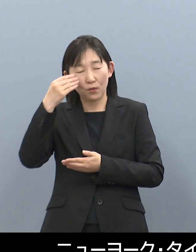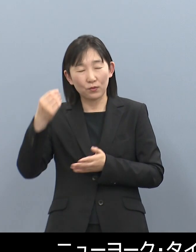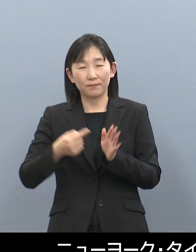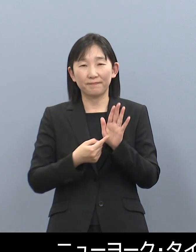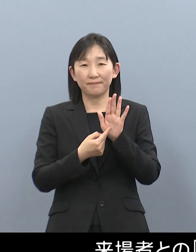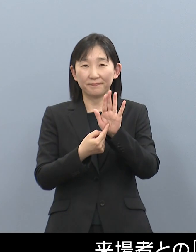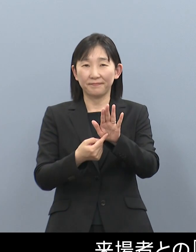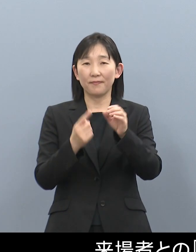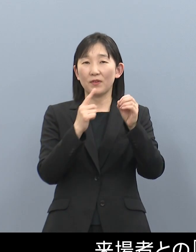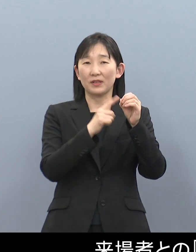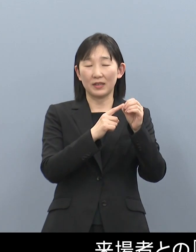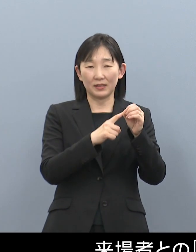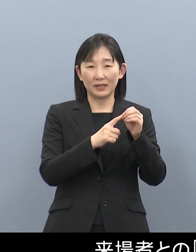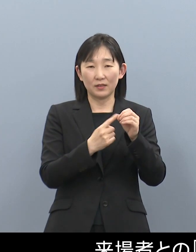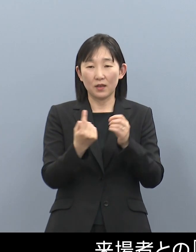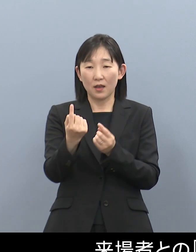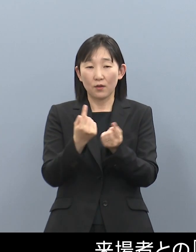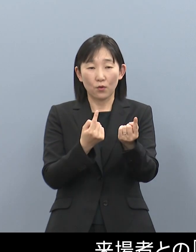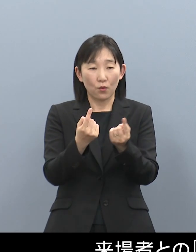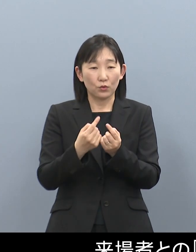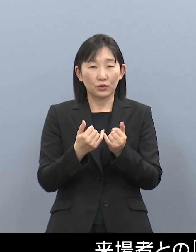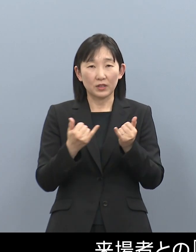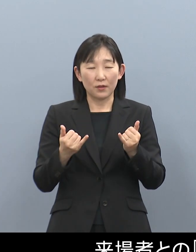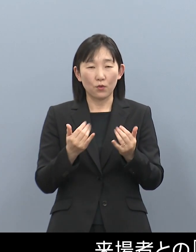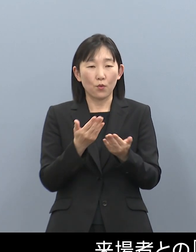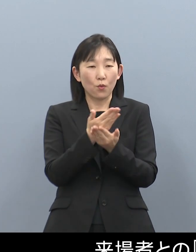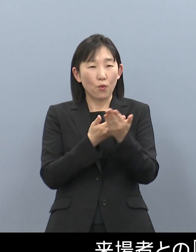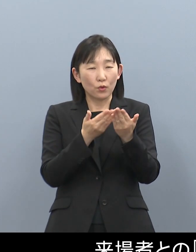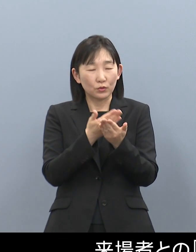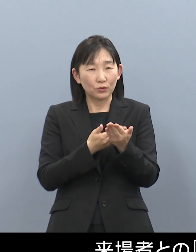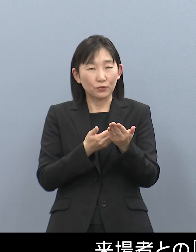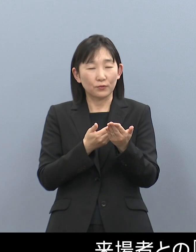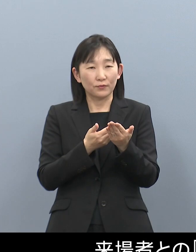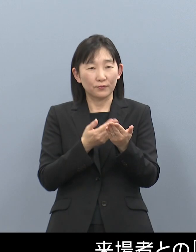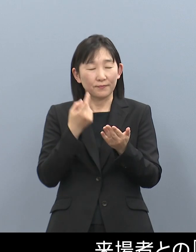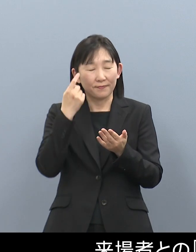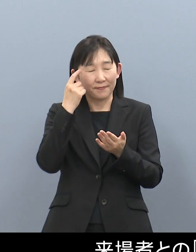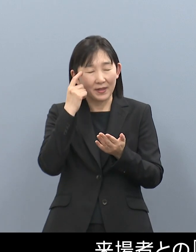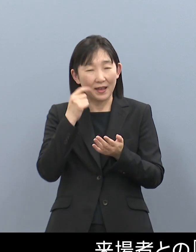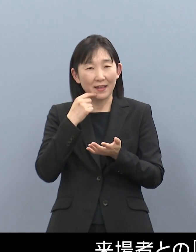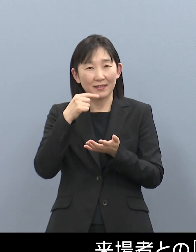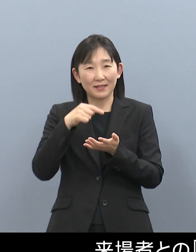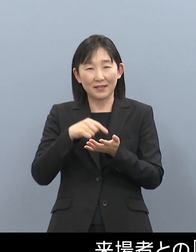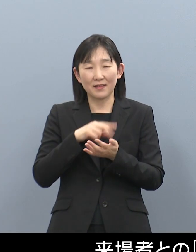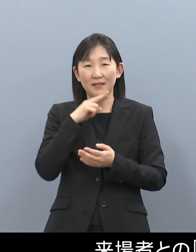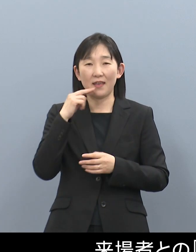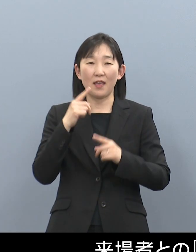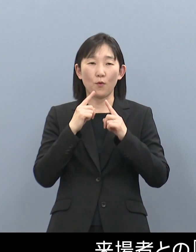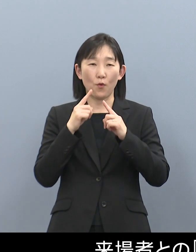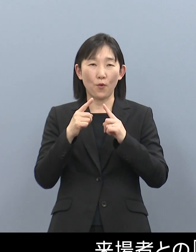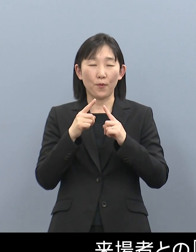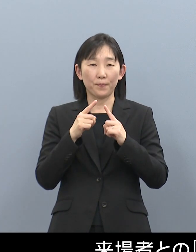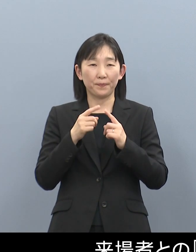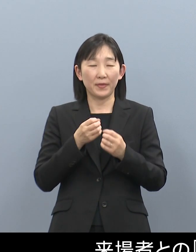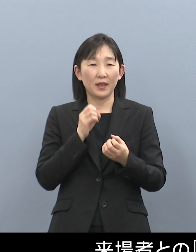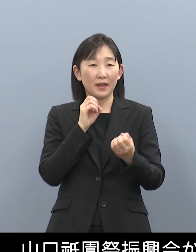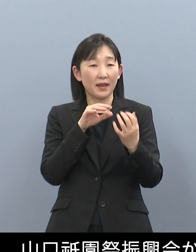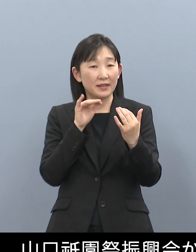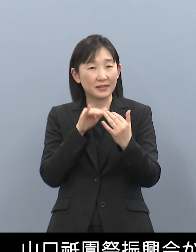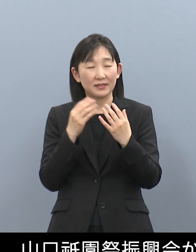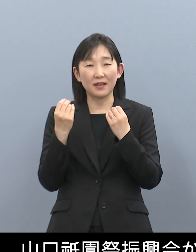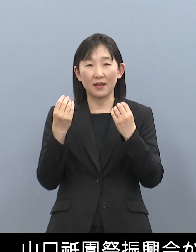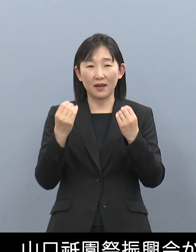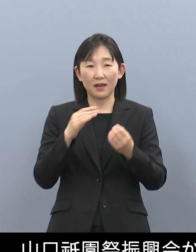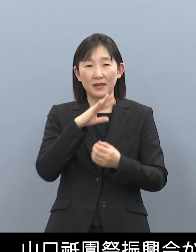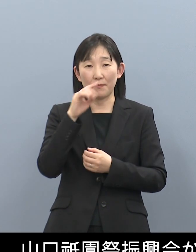ため来場者との交流を意識いたしまして簡単な英語で話し声をおかけしながら